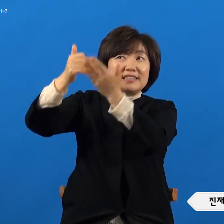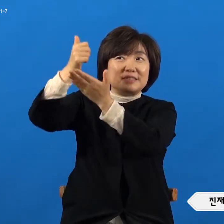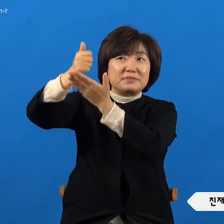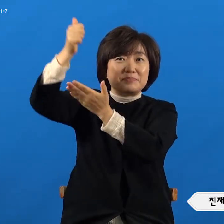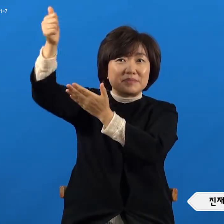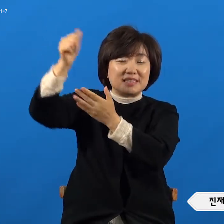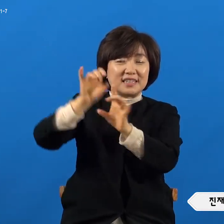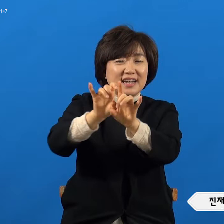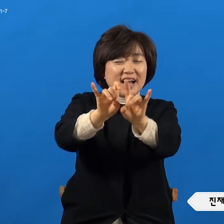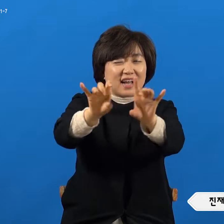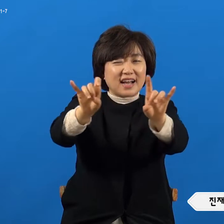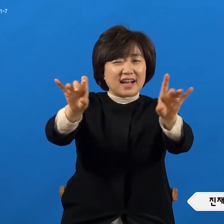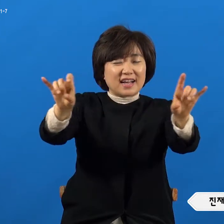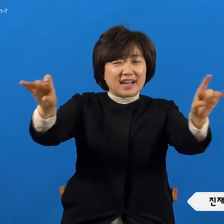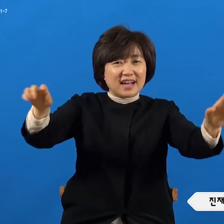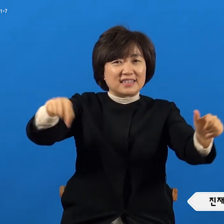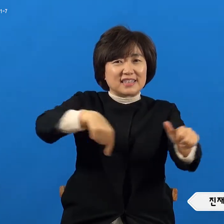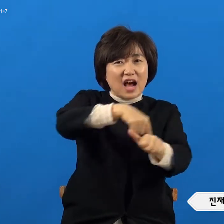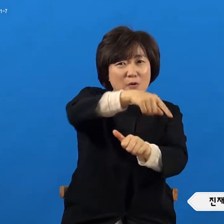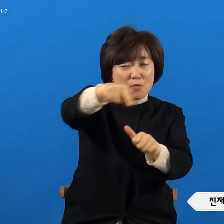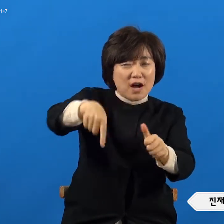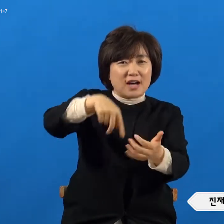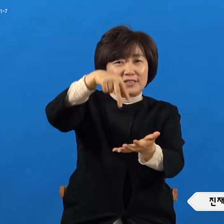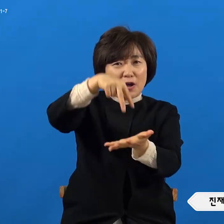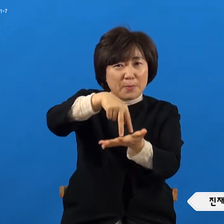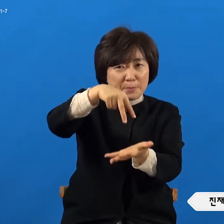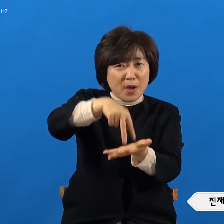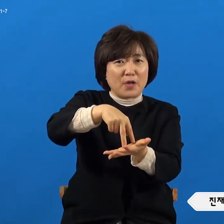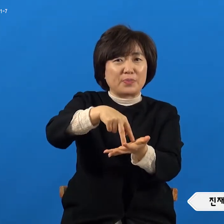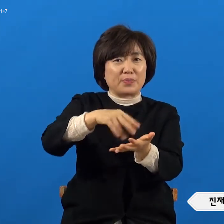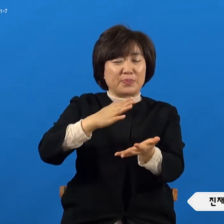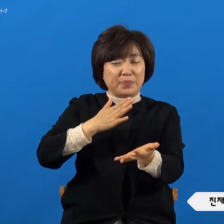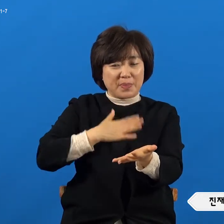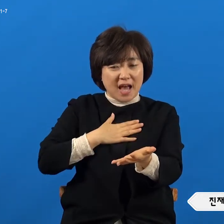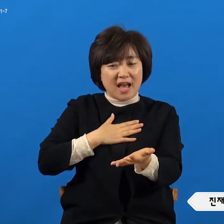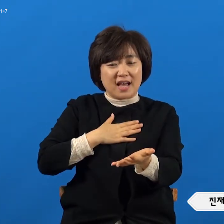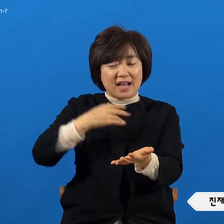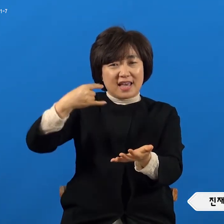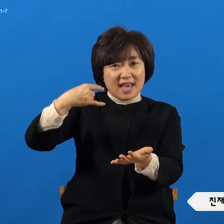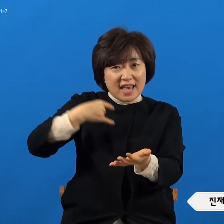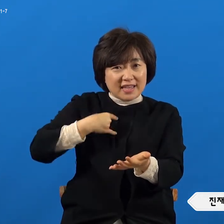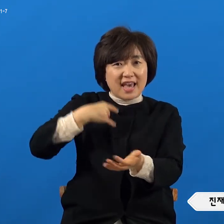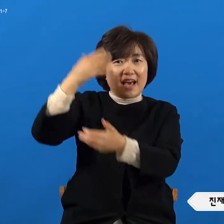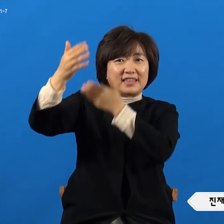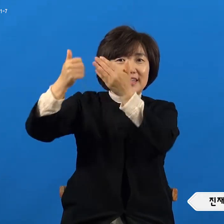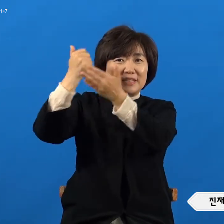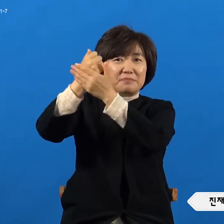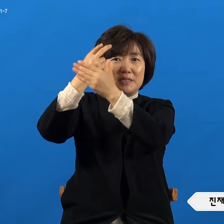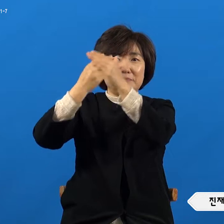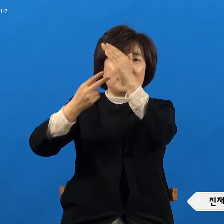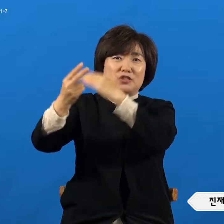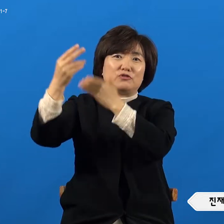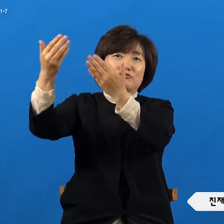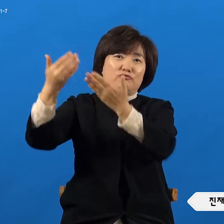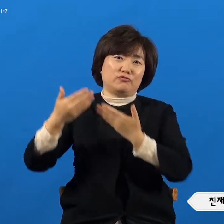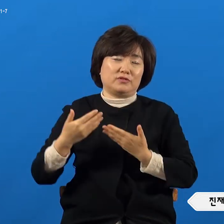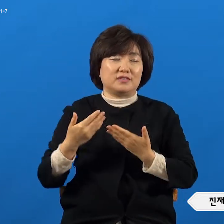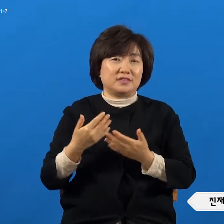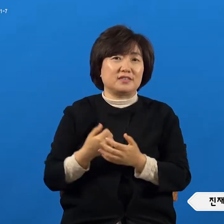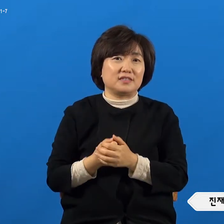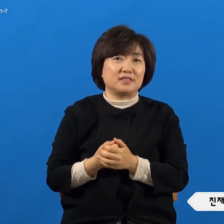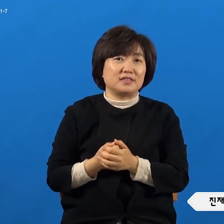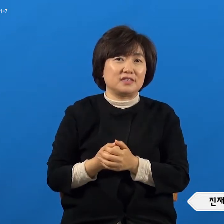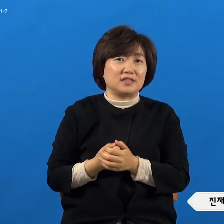각각 개인적인 상황과 형편과 우리 자신들을 향해서 비전을 주신다고 말씀합니다. 그